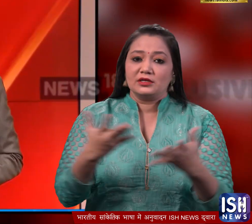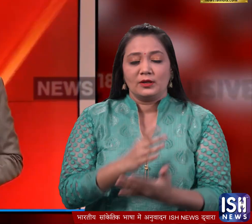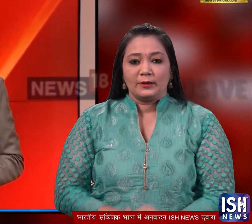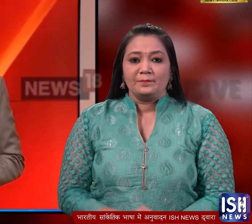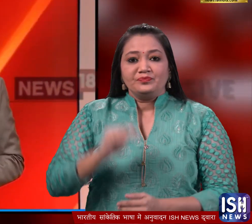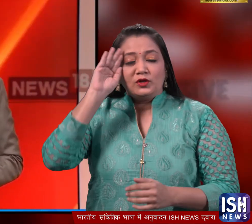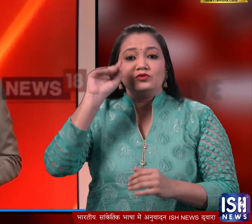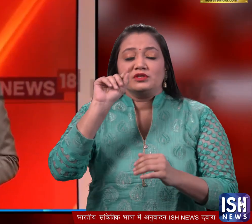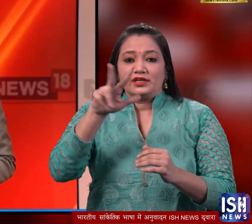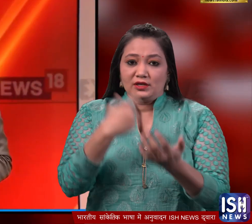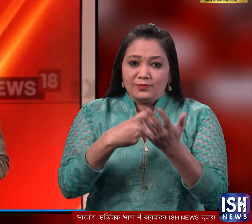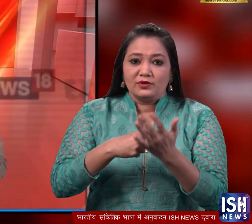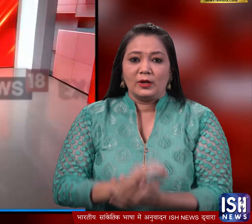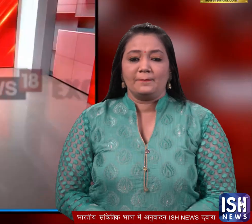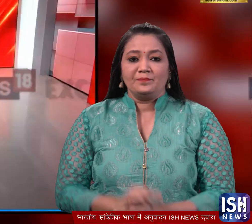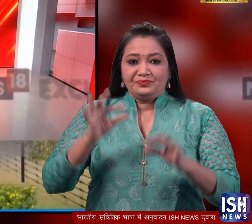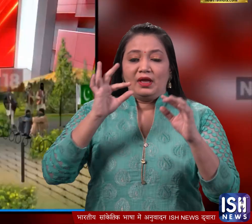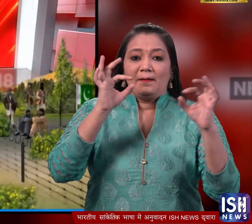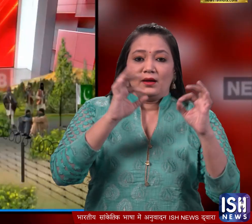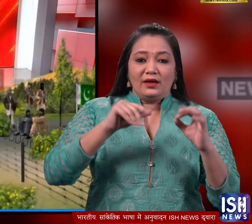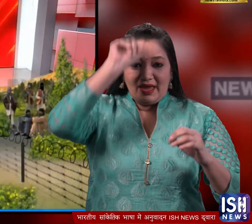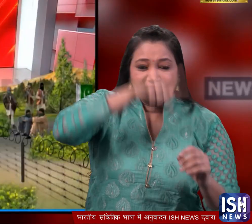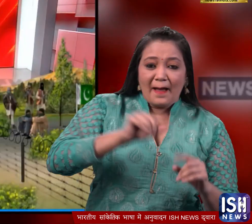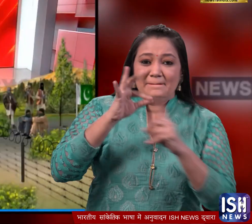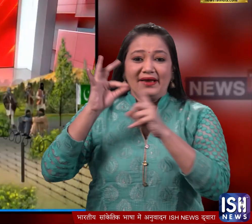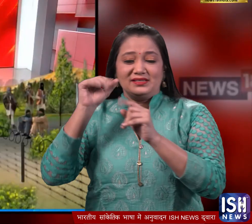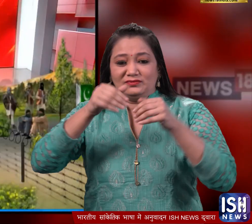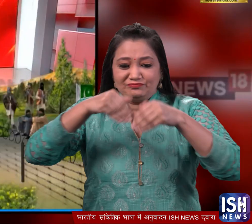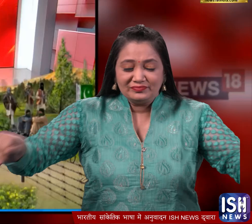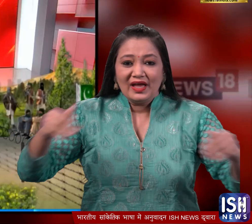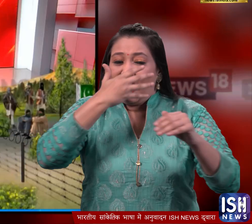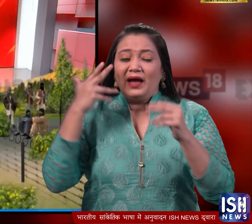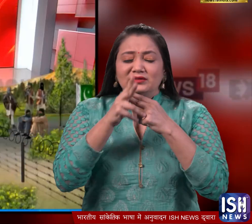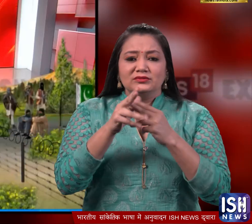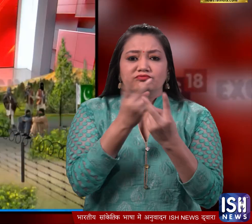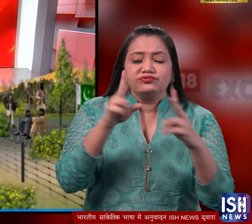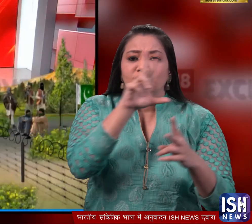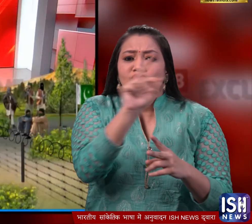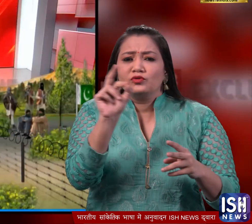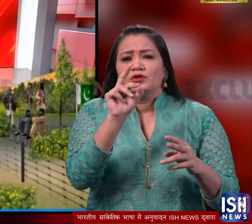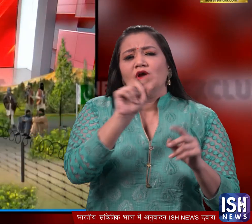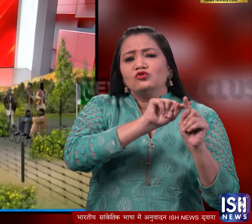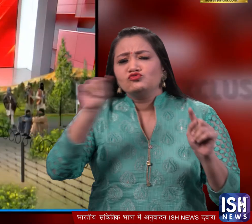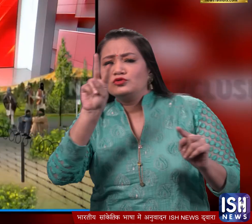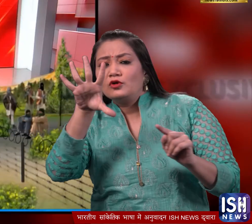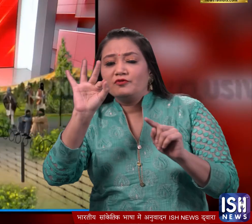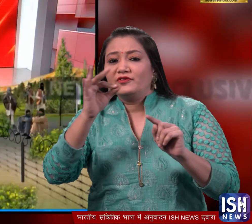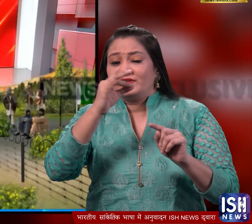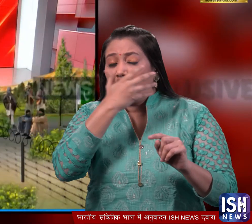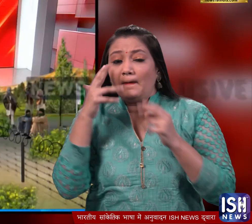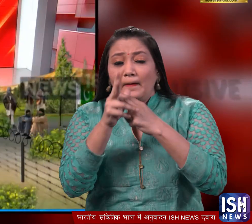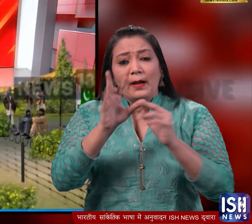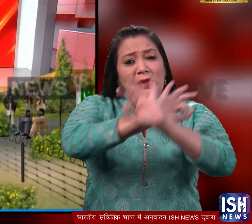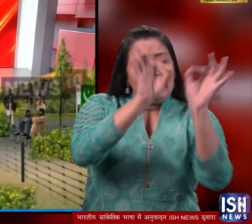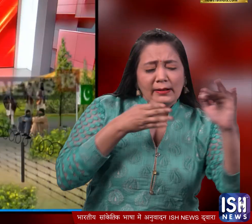है। न्यूज़ 18 के अमित पांडे की रिपोर्ट है कि भारत और पाकिस्तान की सीमा पर बने आतंकी कैंप में 200 से 250 आतंकी